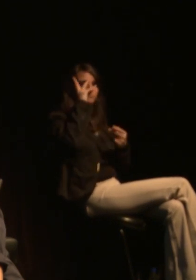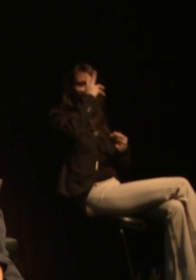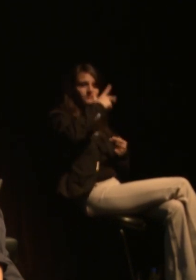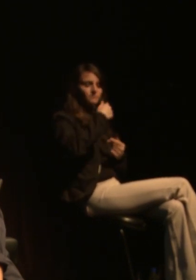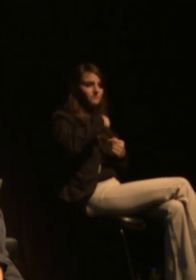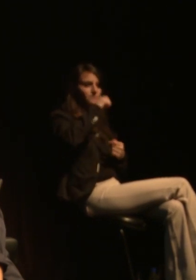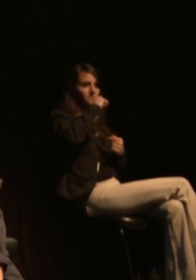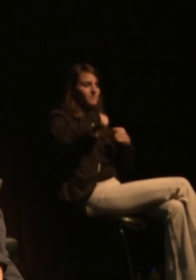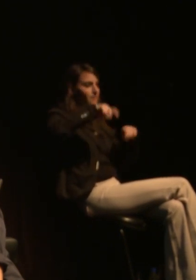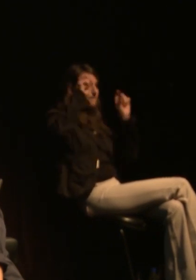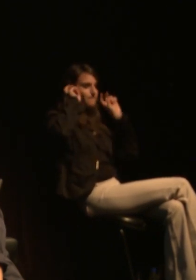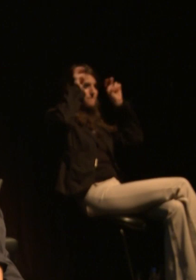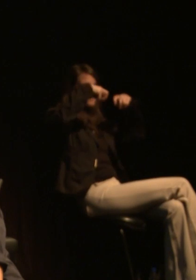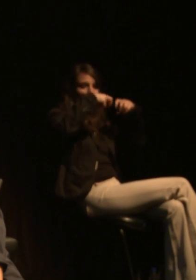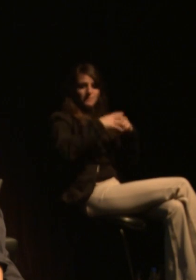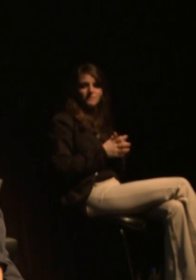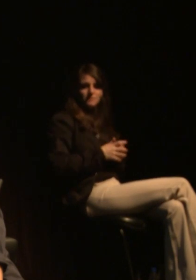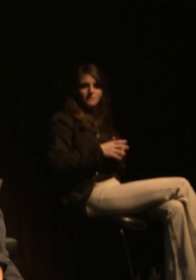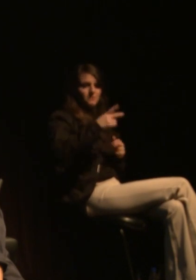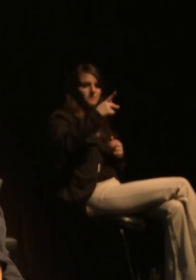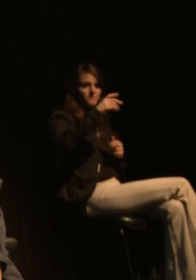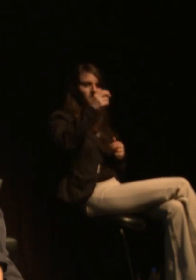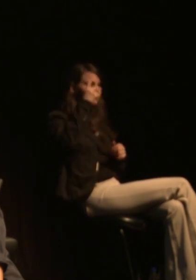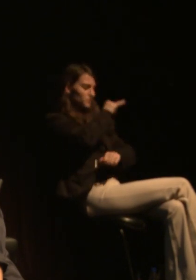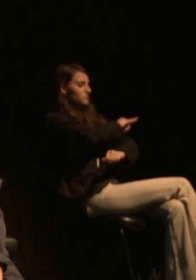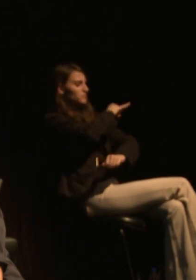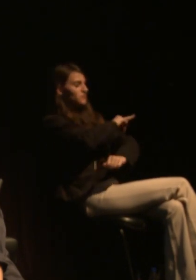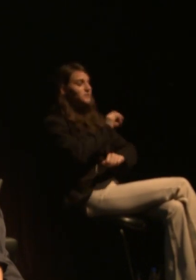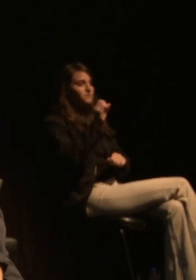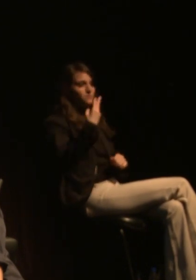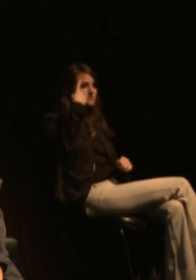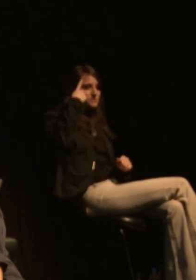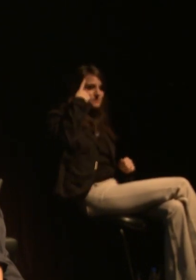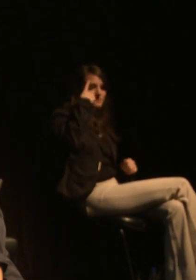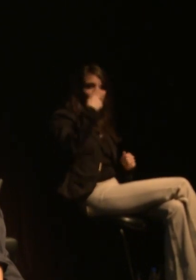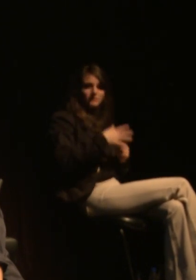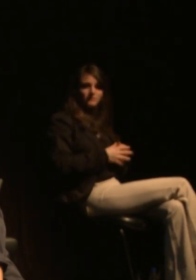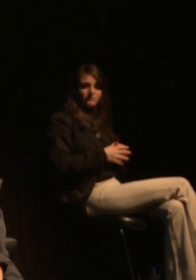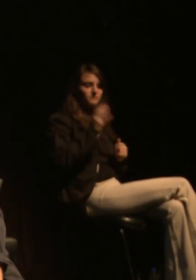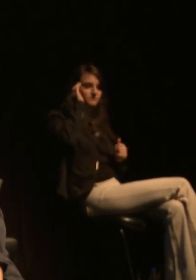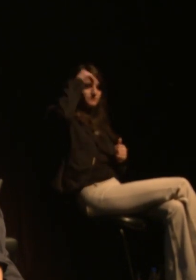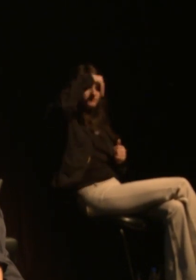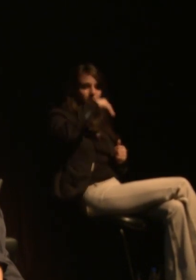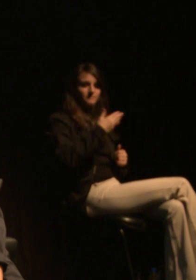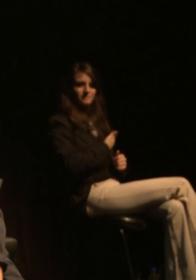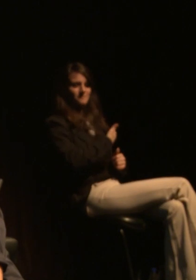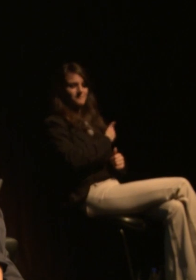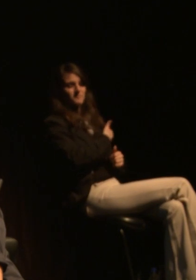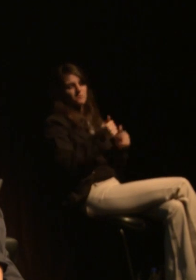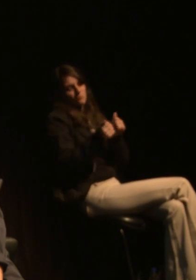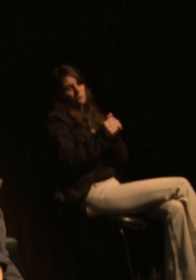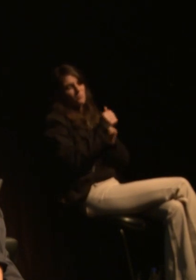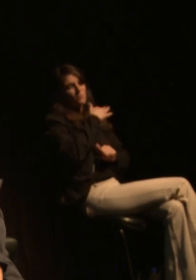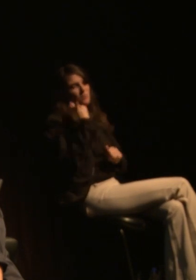Preta, o famoso Sérgio Porto, fazia no Rio, às vezes trabalhava em São Paulo, e aí eu fiz amizade com ele. Ele morreu muito